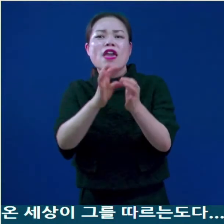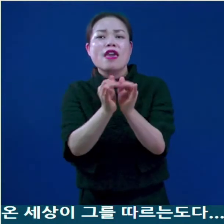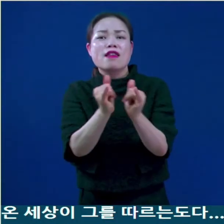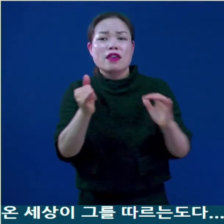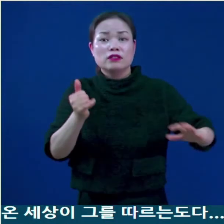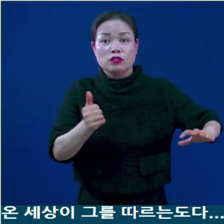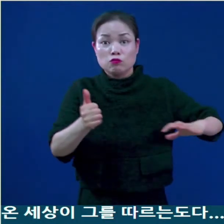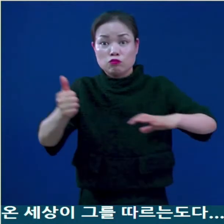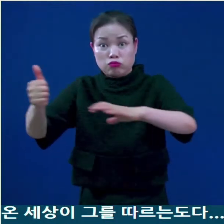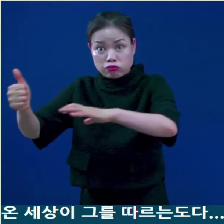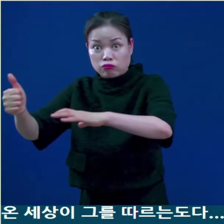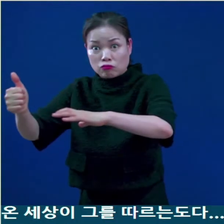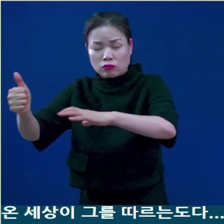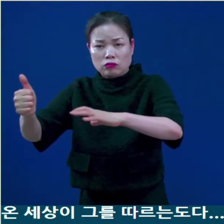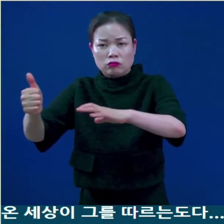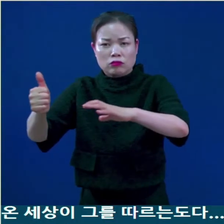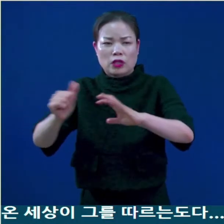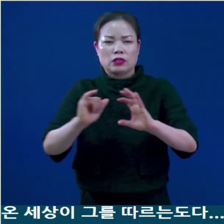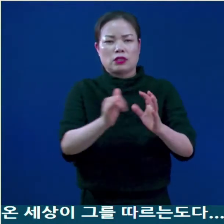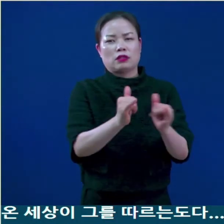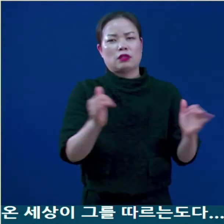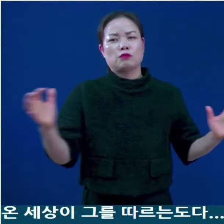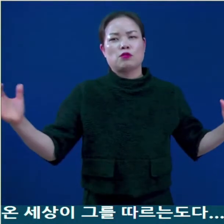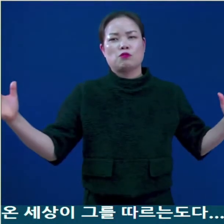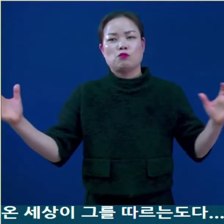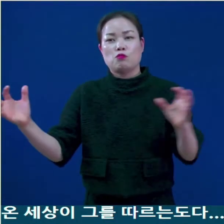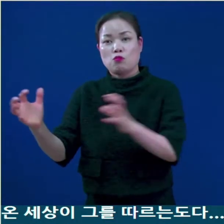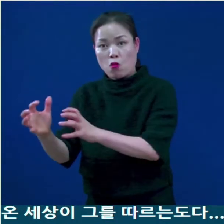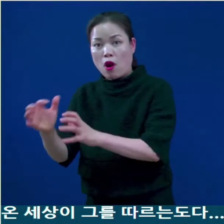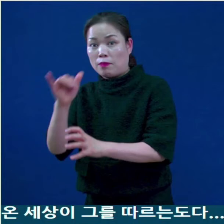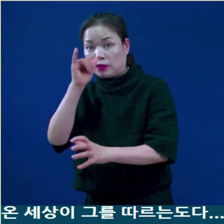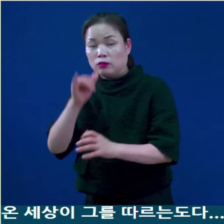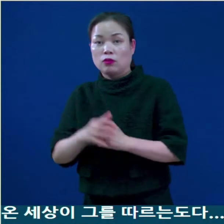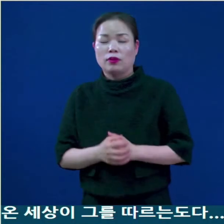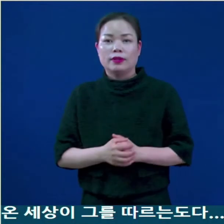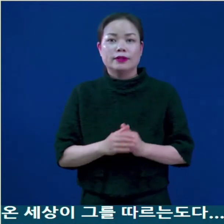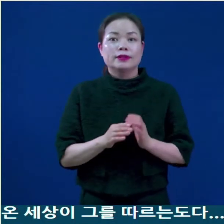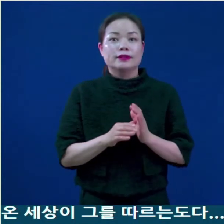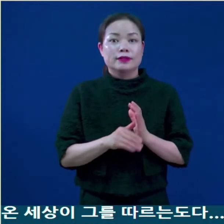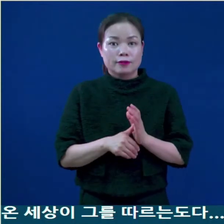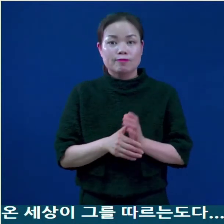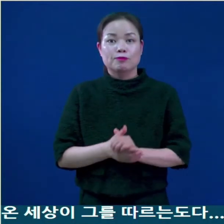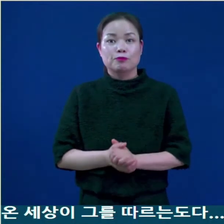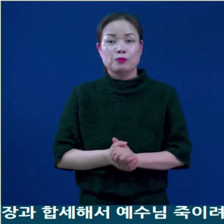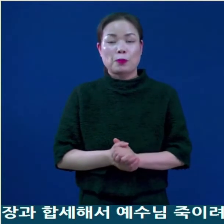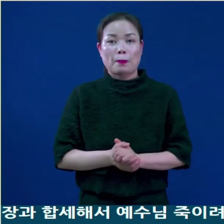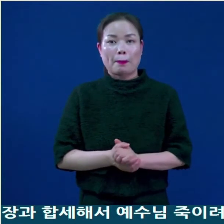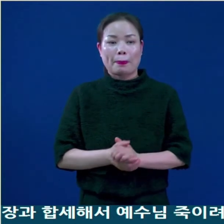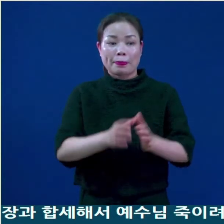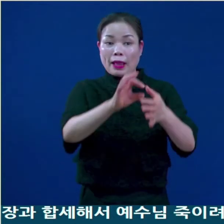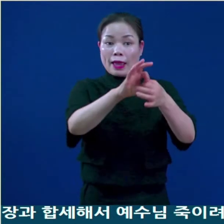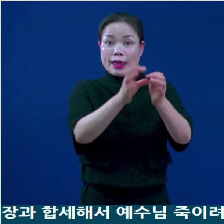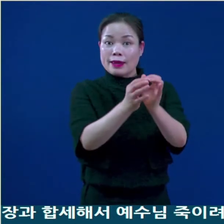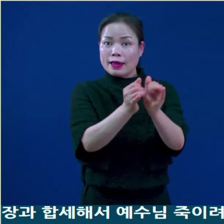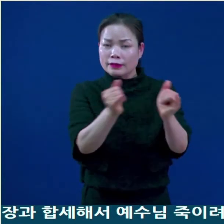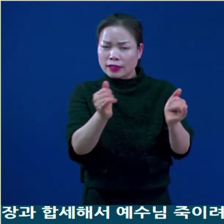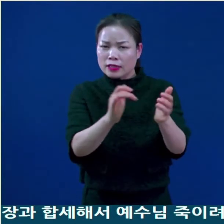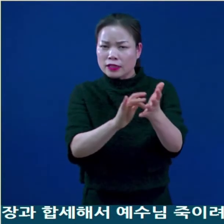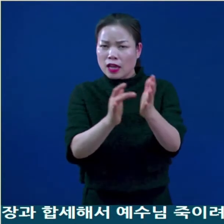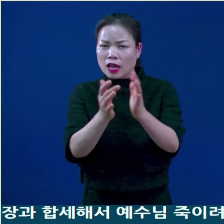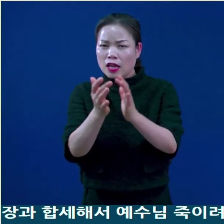온 세상이 포함되어 있다는 것을 상징해 주고 있습니다. 이때 이 헬라인들을